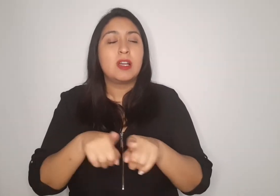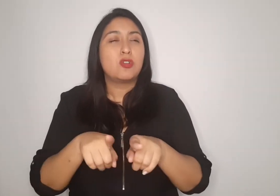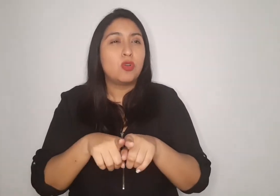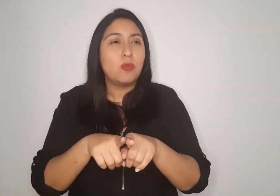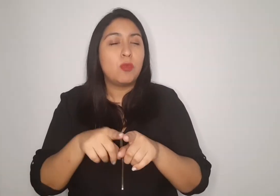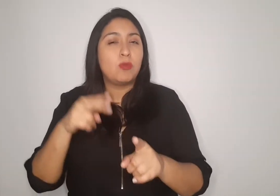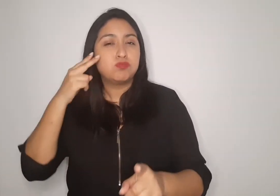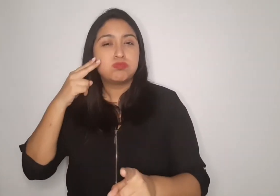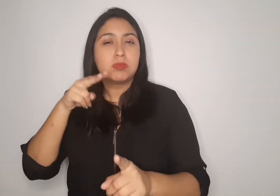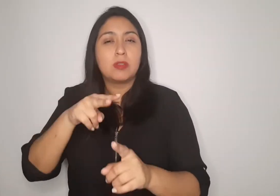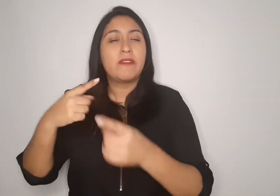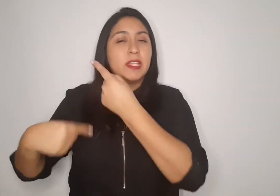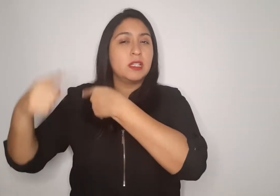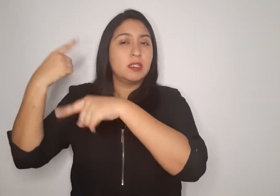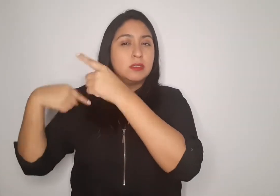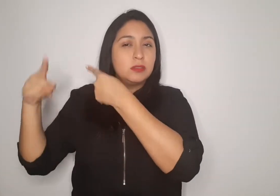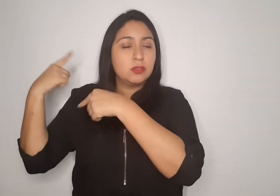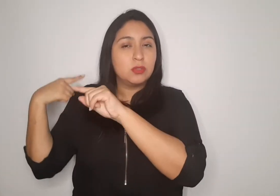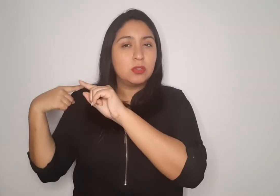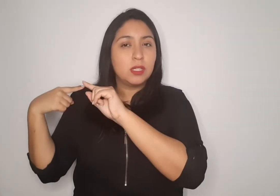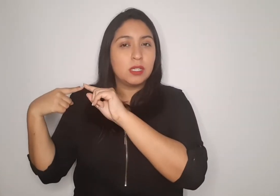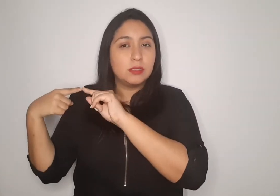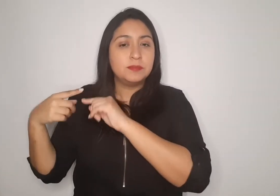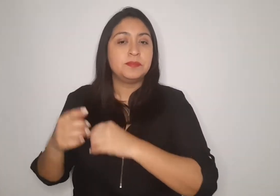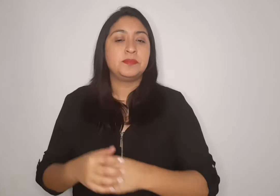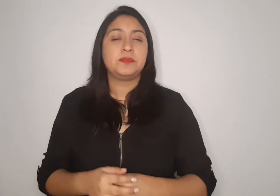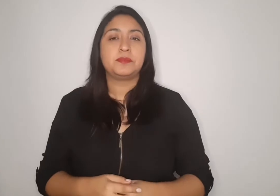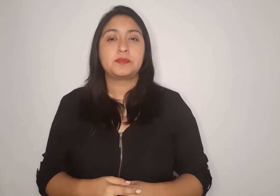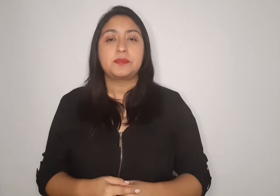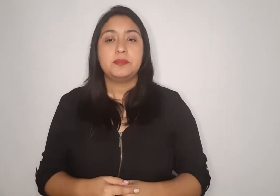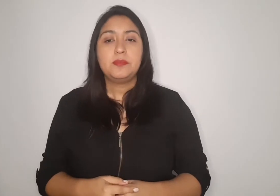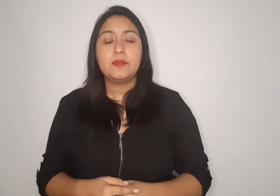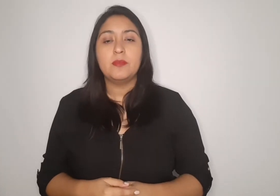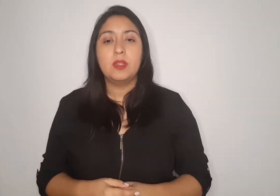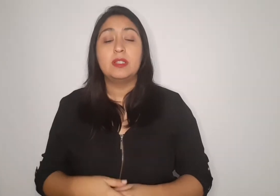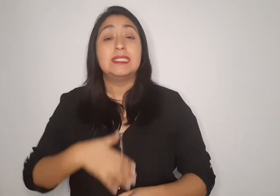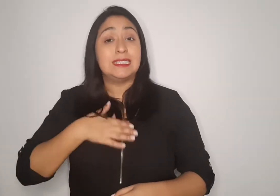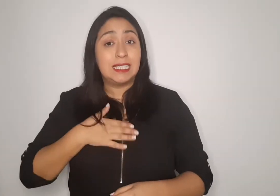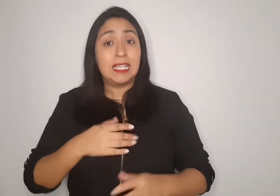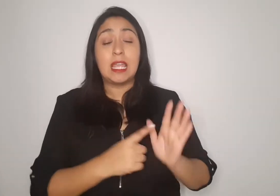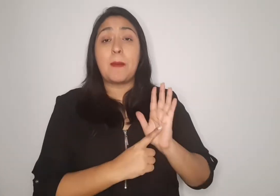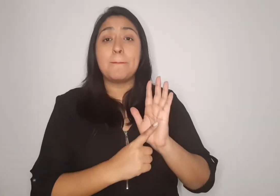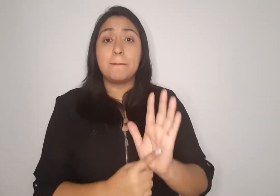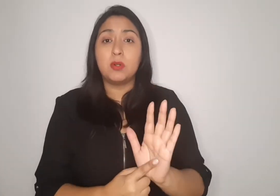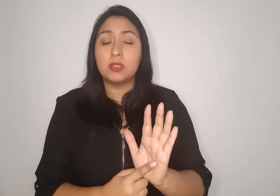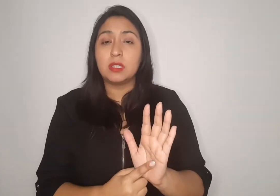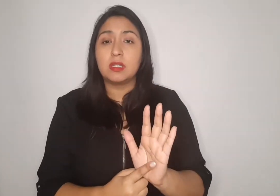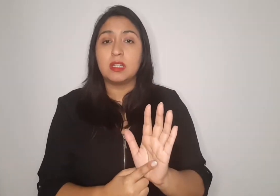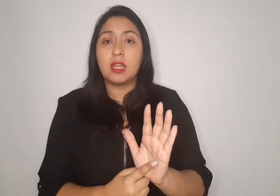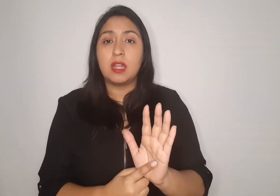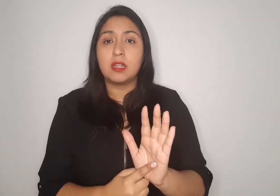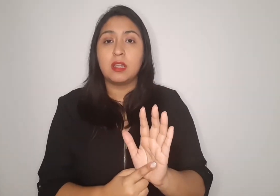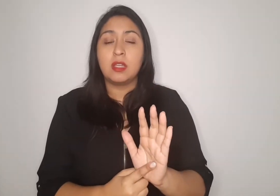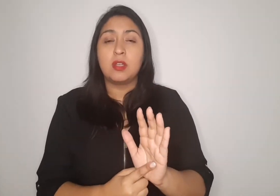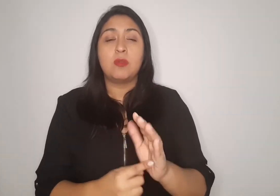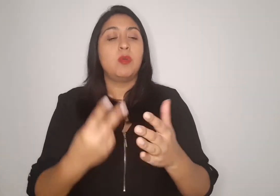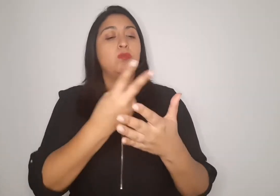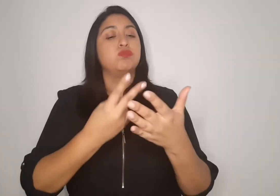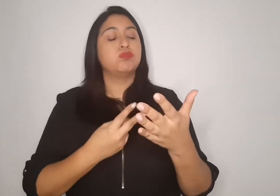punto de vista solamente histórico, ¿ya? Entonces se querían mostrar a través de su